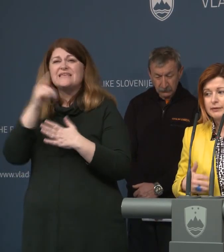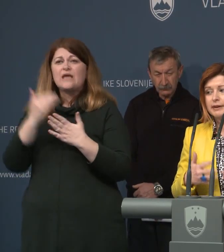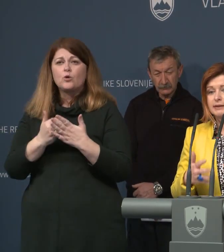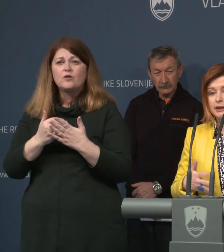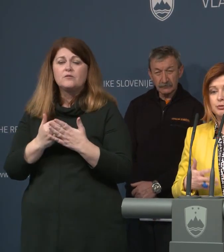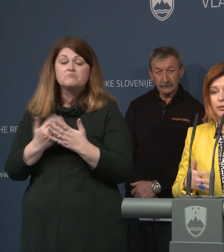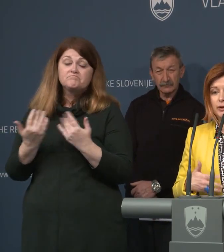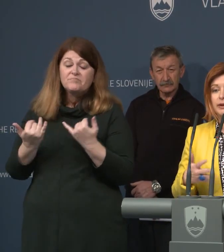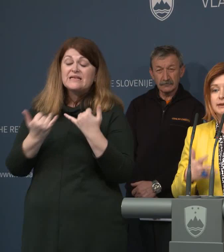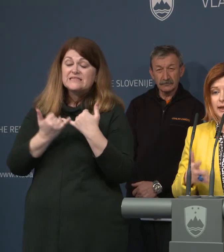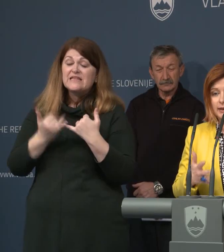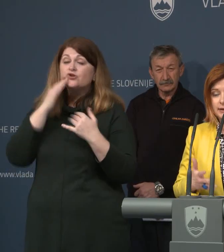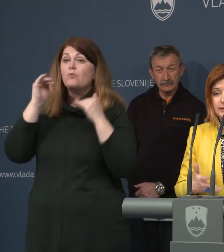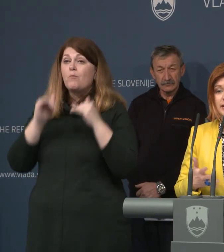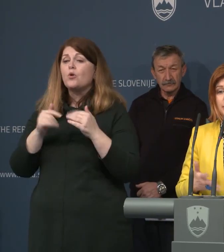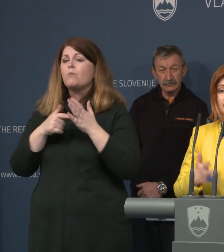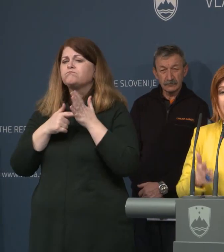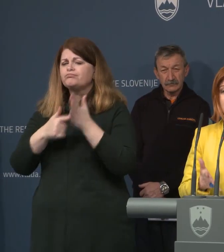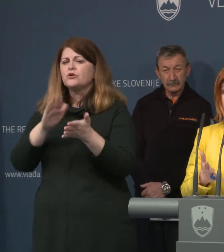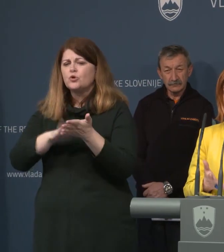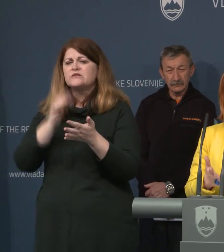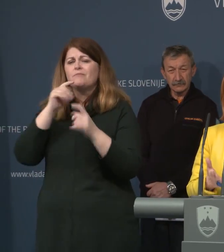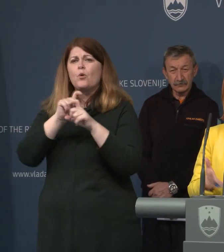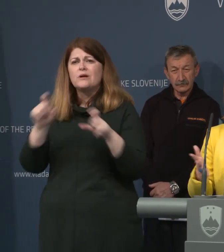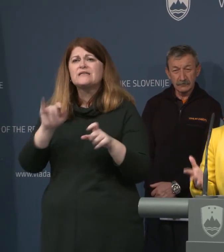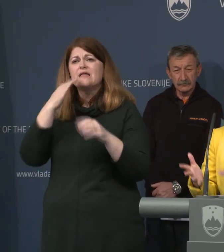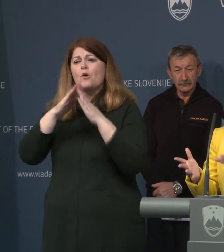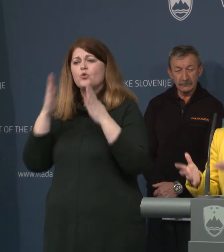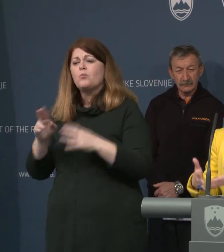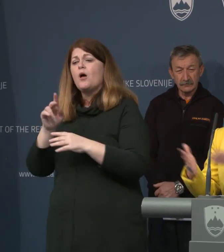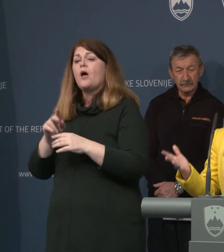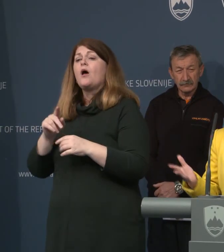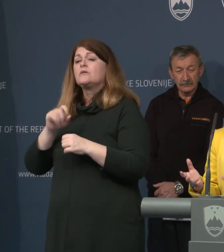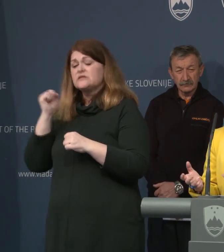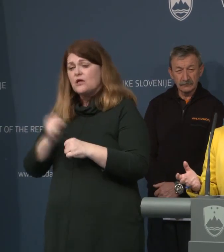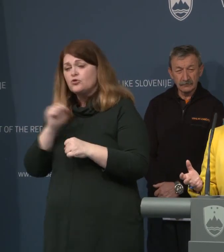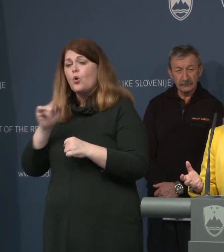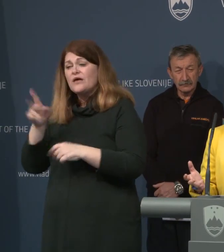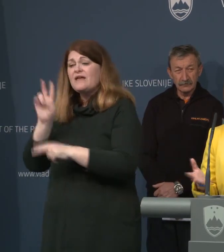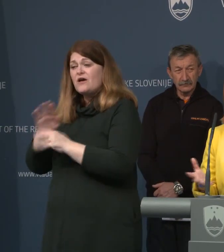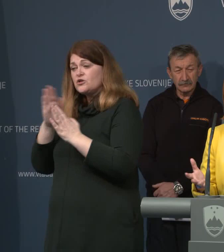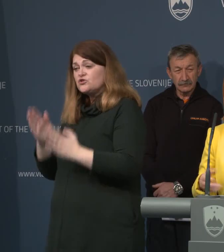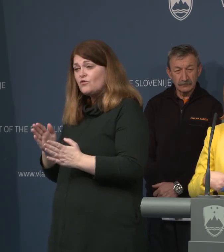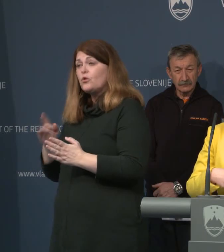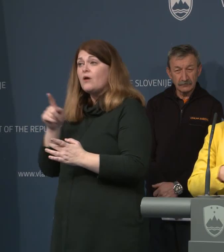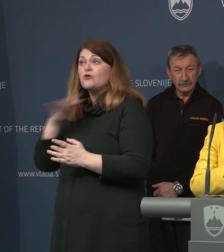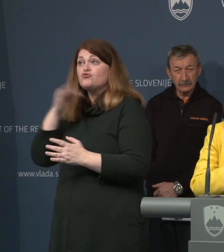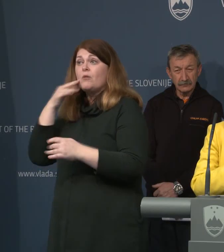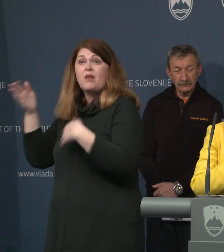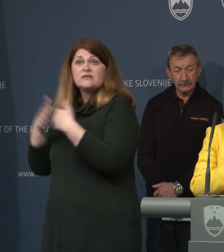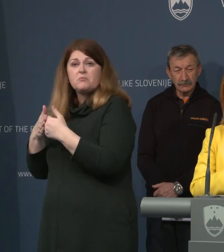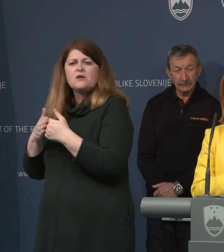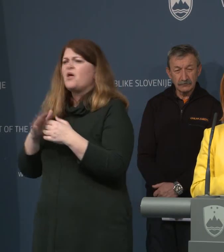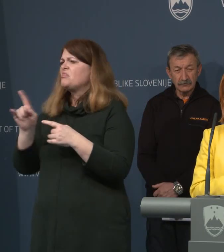tako seveda starš bo moral izkazati, da je bil razlog, da je bil doma varstvo otroka, ker je bila šola zaprta. Tako preprosto,